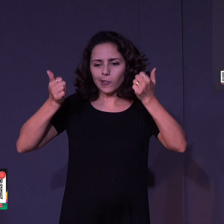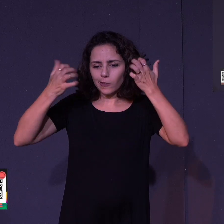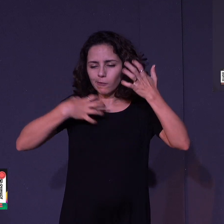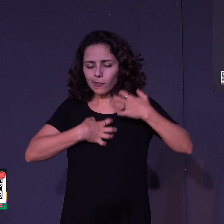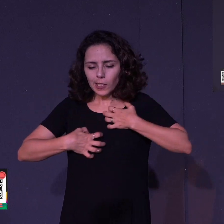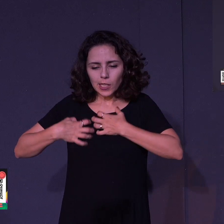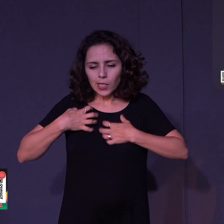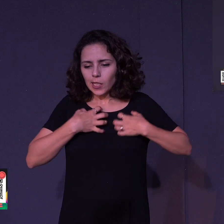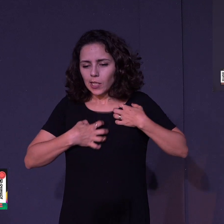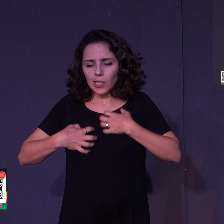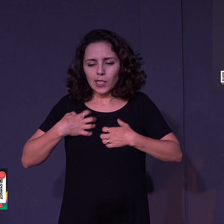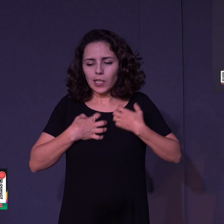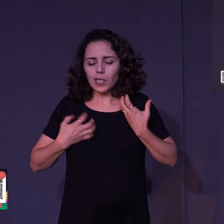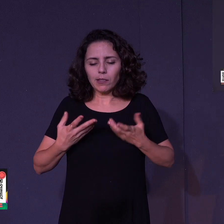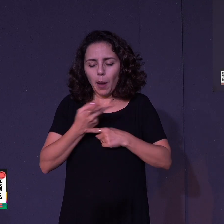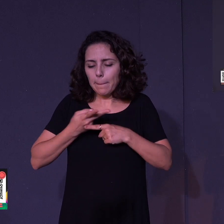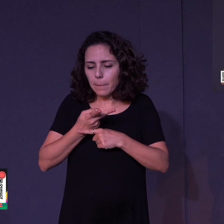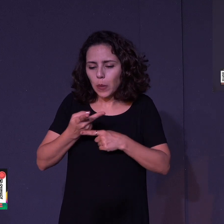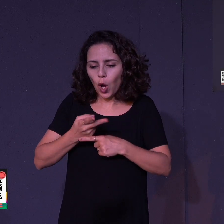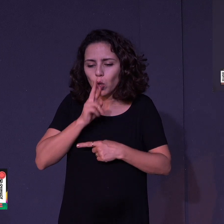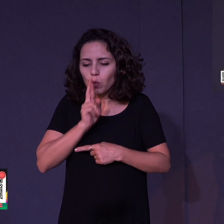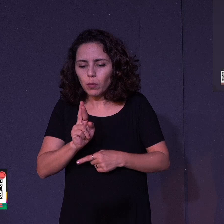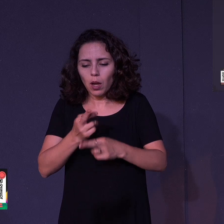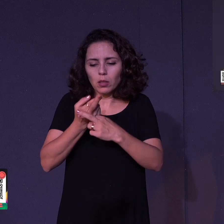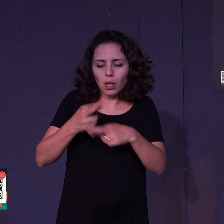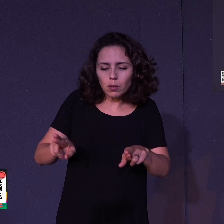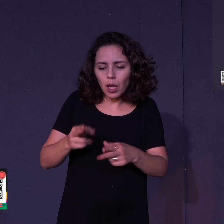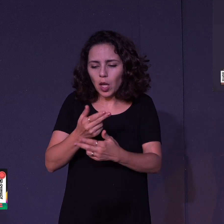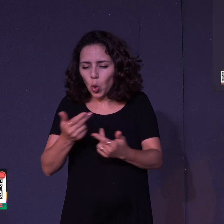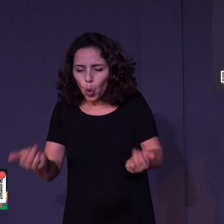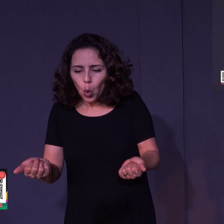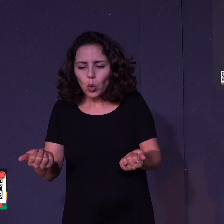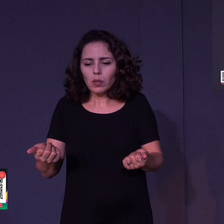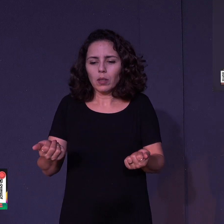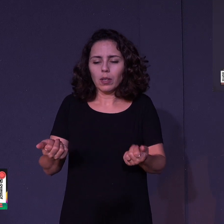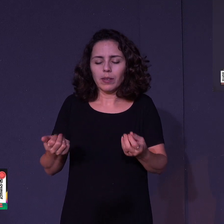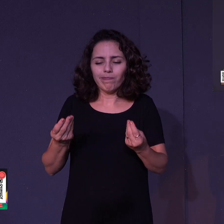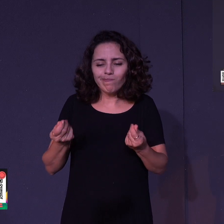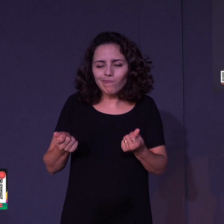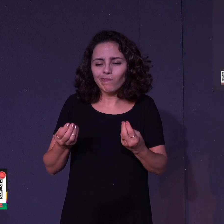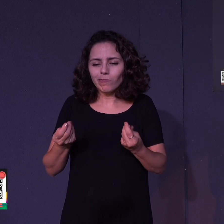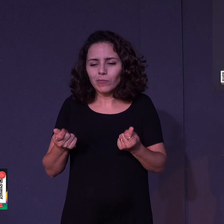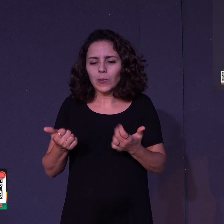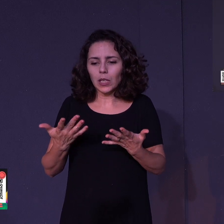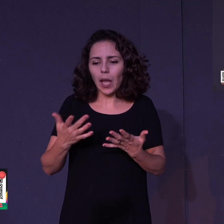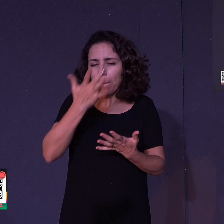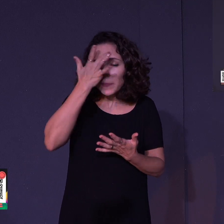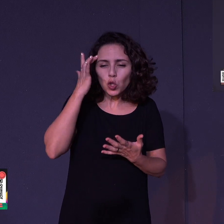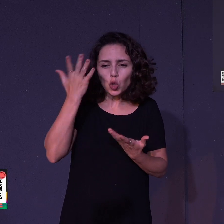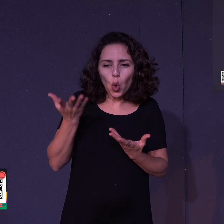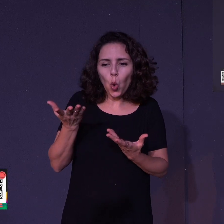solução, resposta, procuramos em pessoas ou em coisas, estabelecemos a nossa esperança nessas